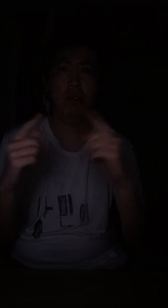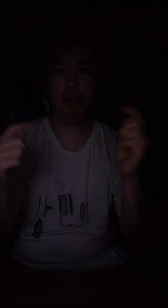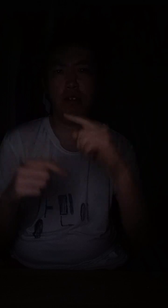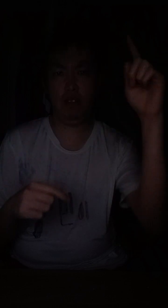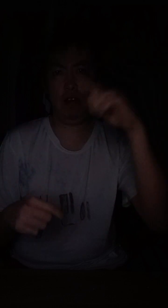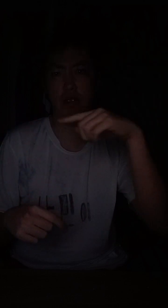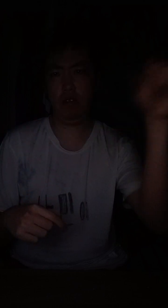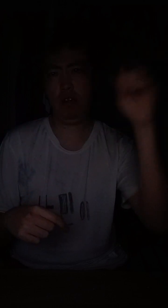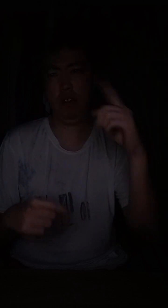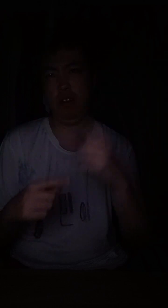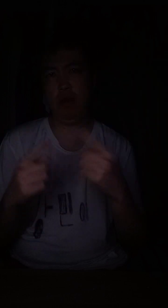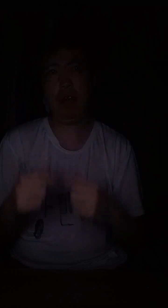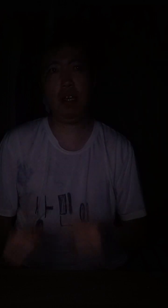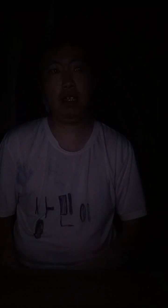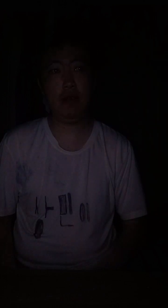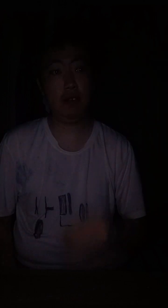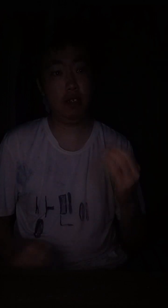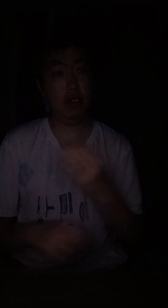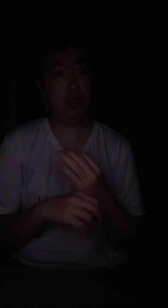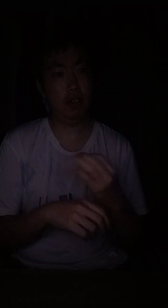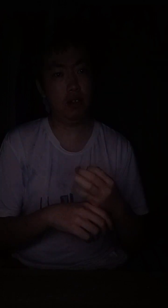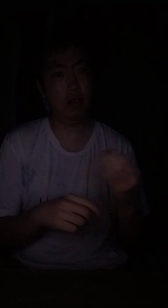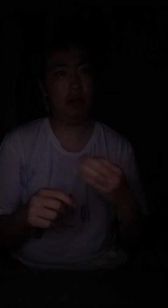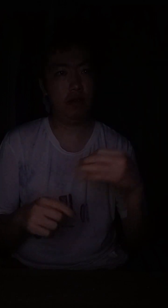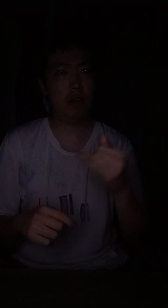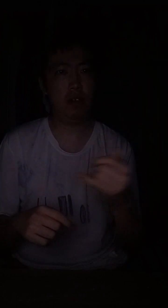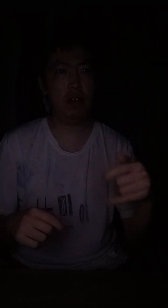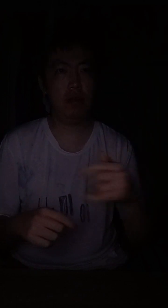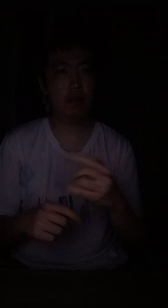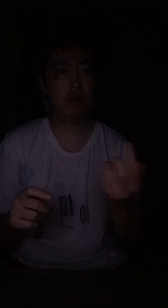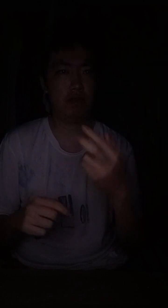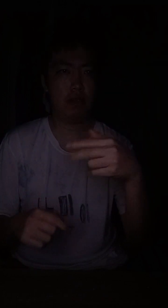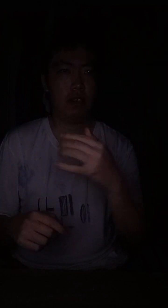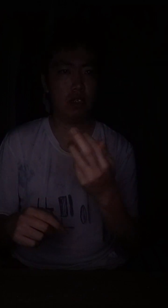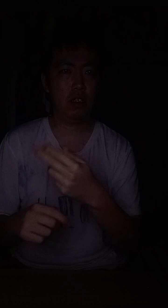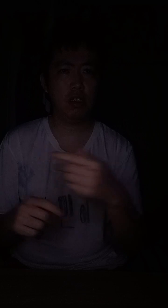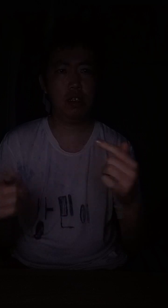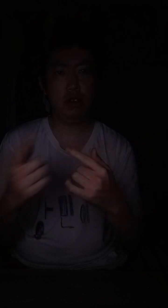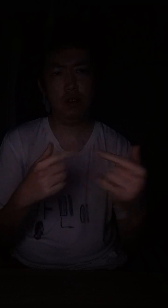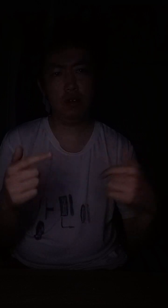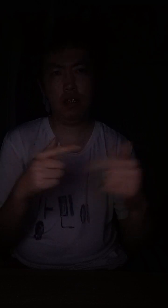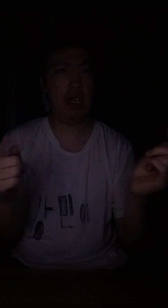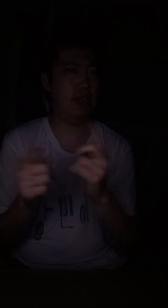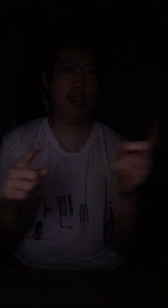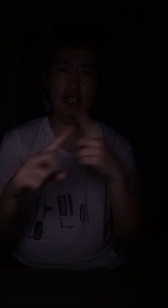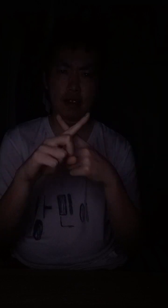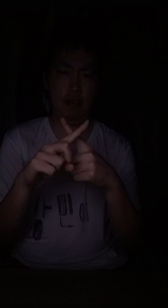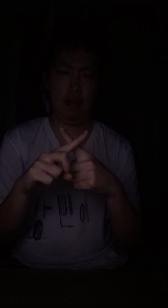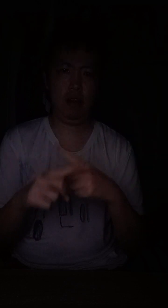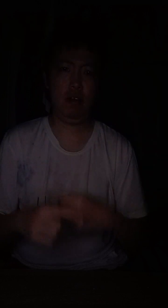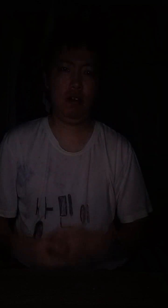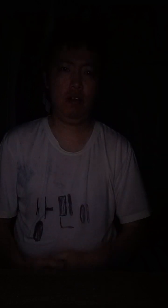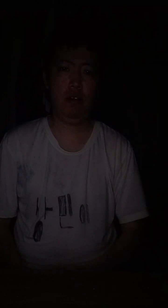키웠습니다. 박장범 사장 체제의 출범은 KBS가 김건희 방송임을 선포하는 것과 다르지 않습니다. 박